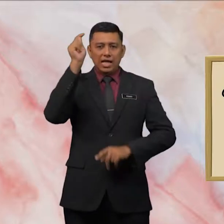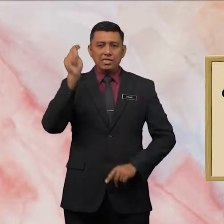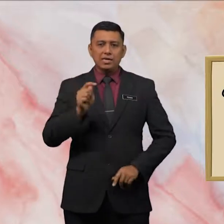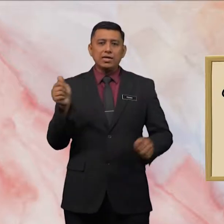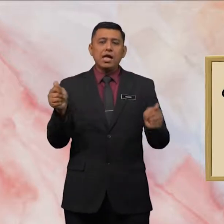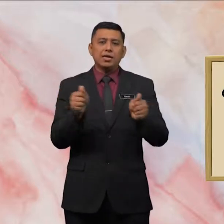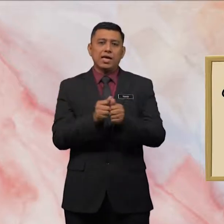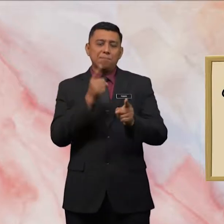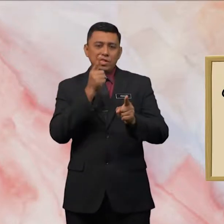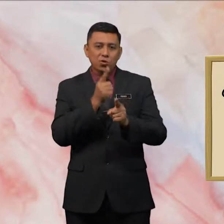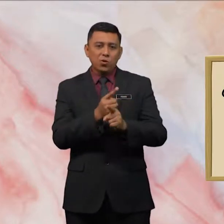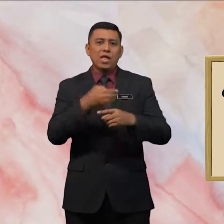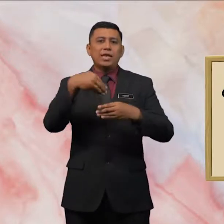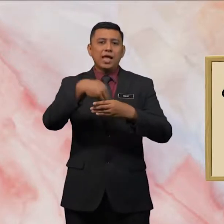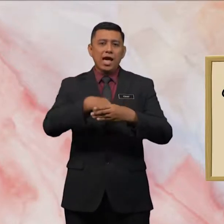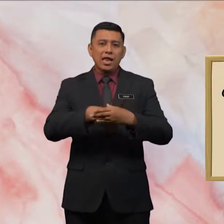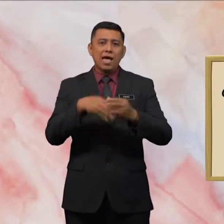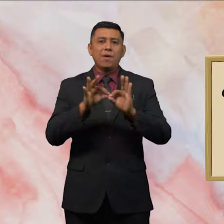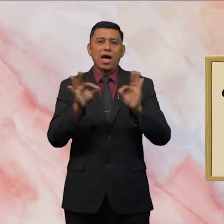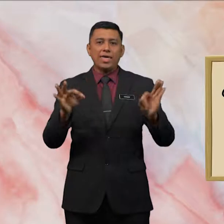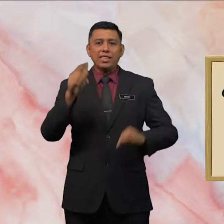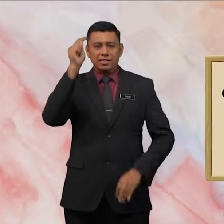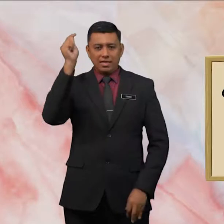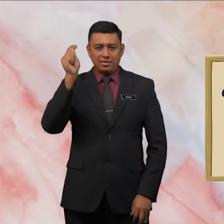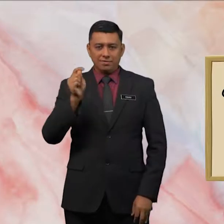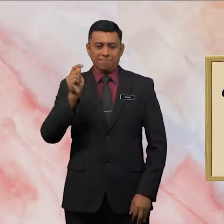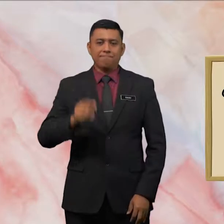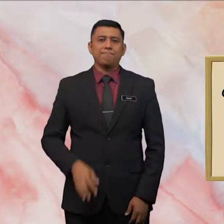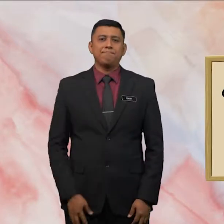tanya dengan betul dalam ayat tanya.